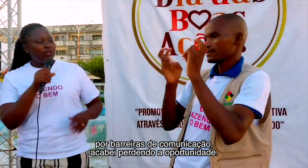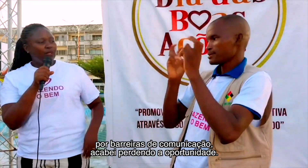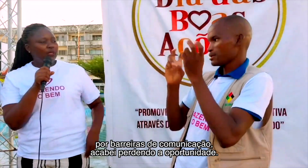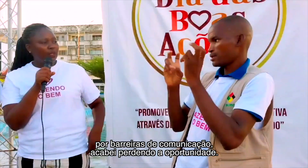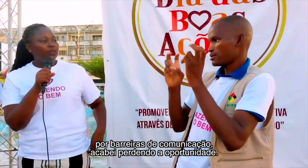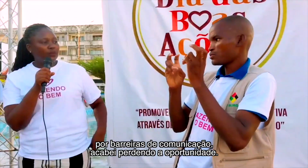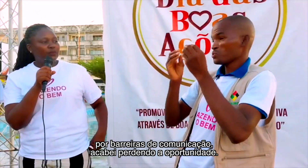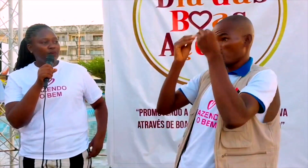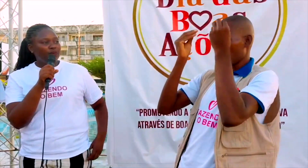perdendo a oportunidade.